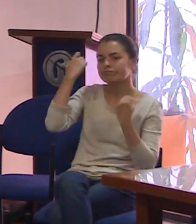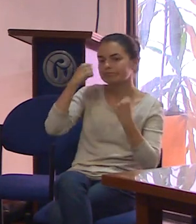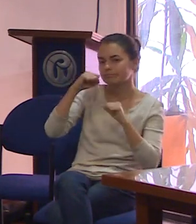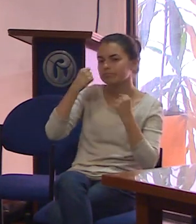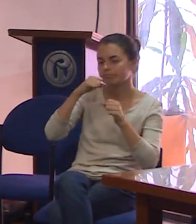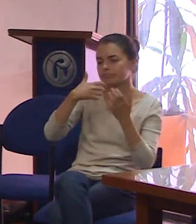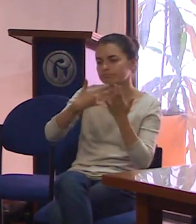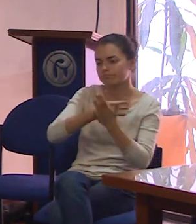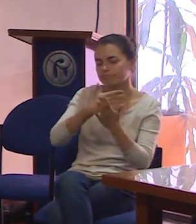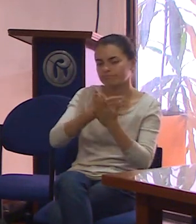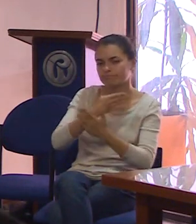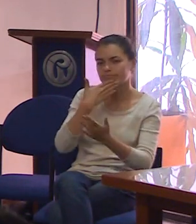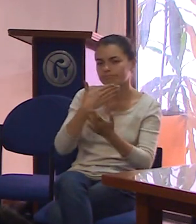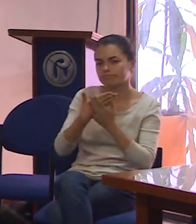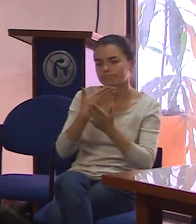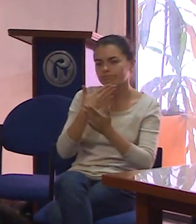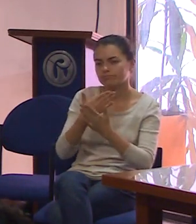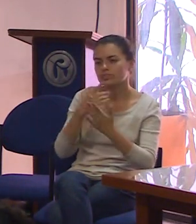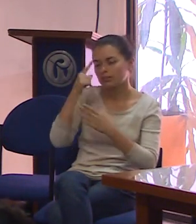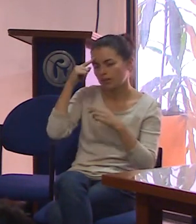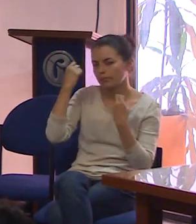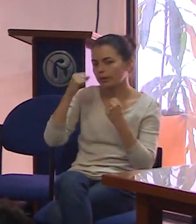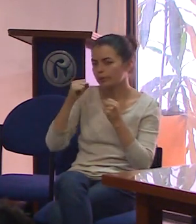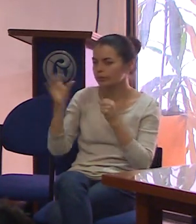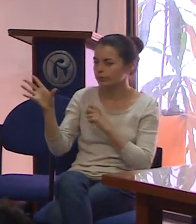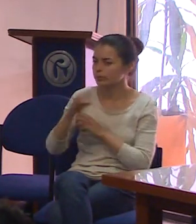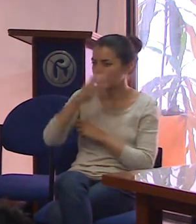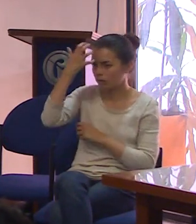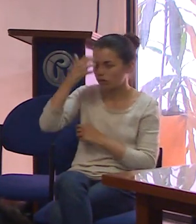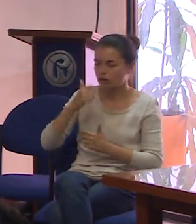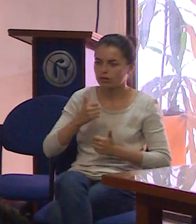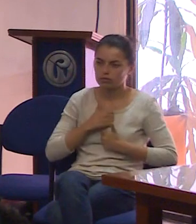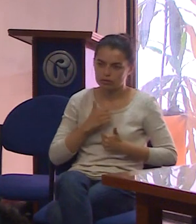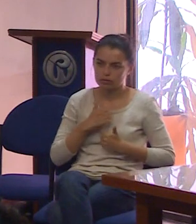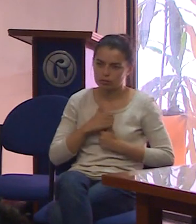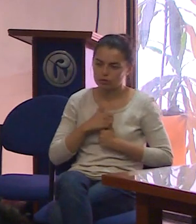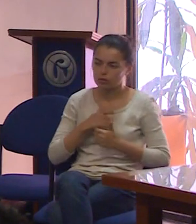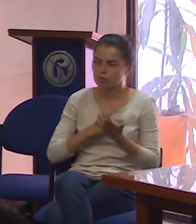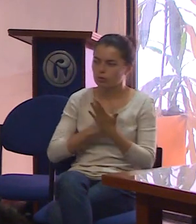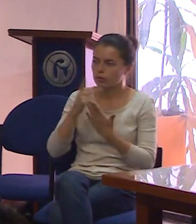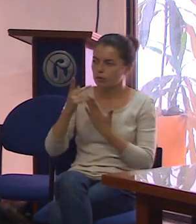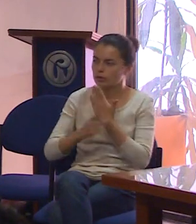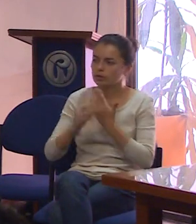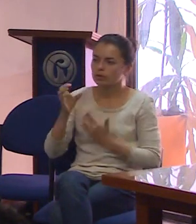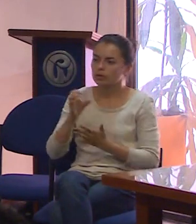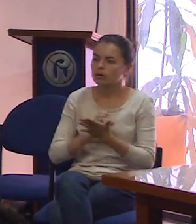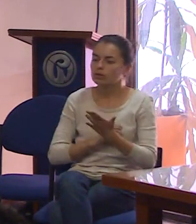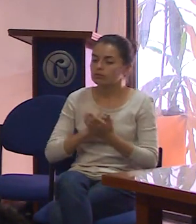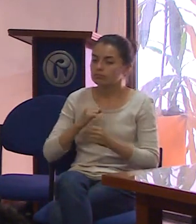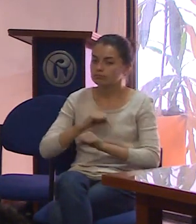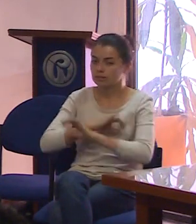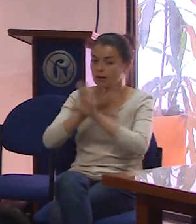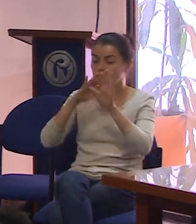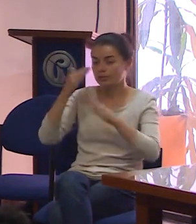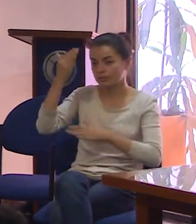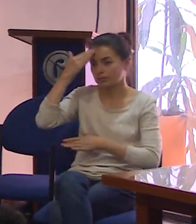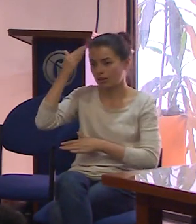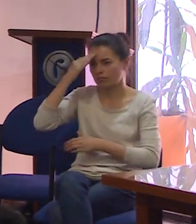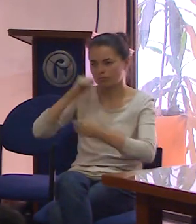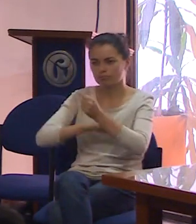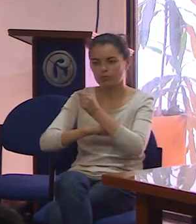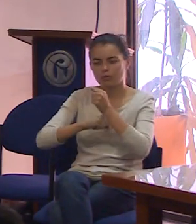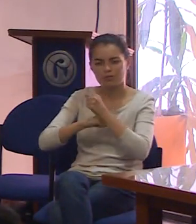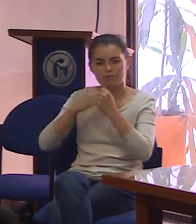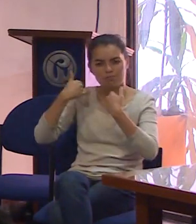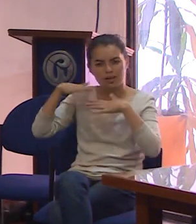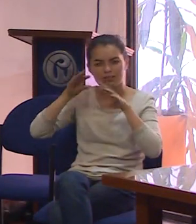es un elemento, una preocupación de autoevaluación del proyecto curricular. Si bien es cierto, sabemos que una fortaleza del proyecto curricular es la